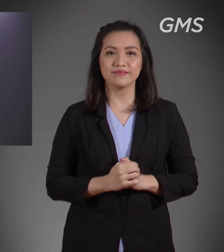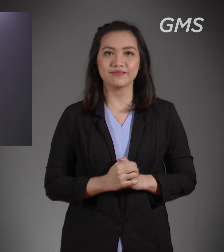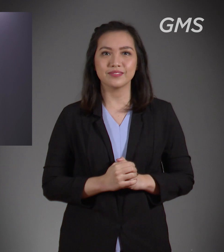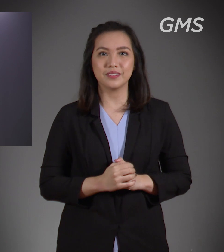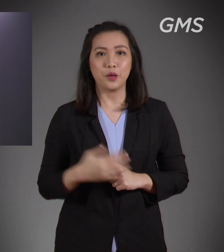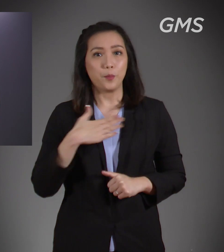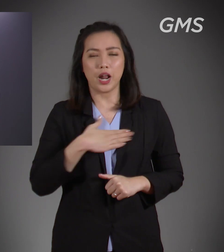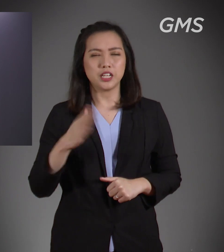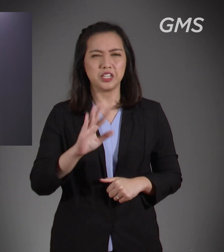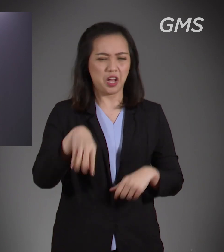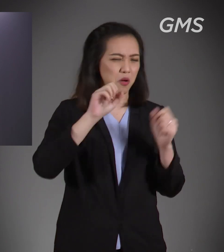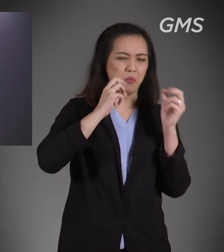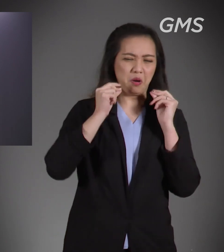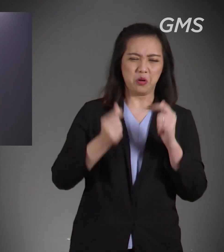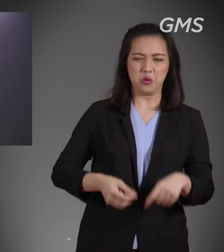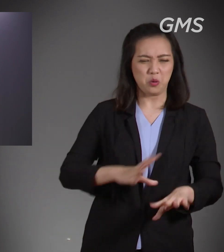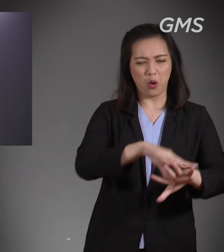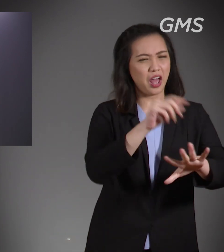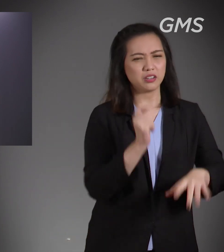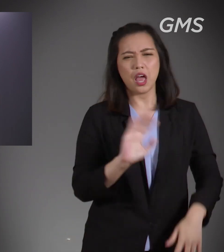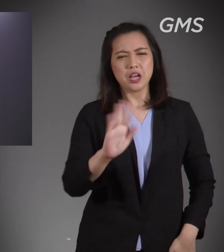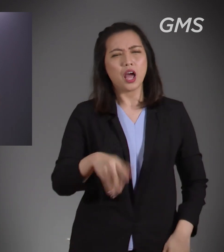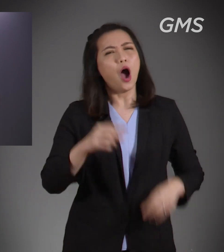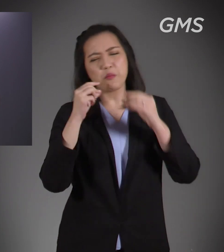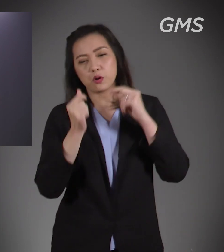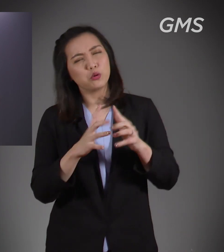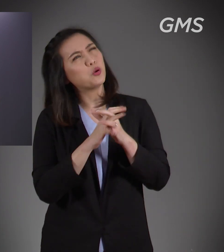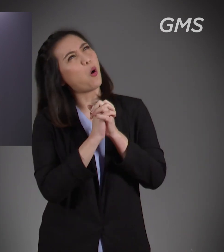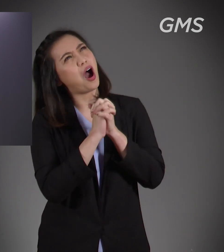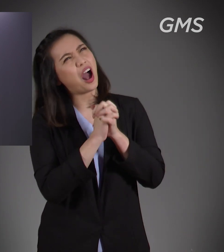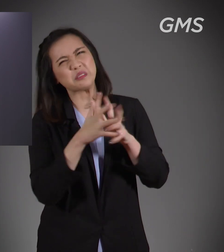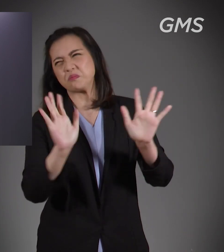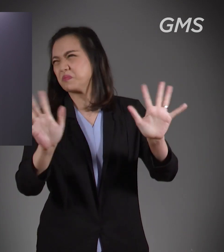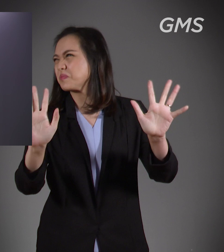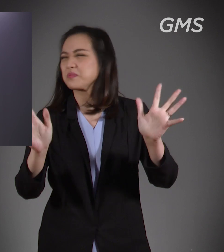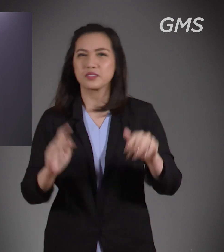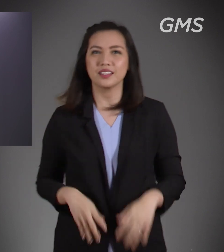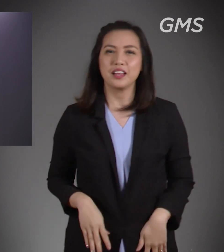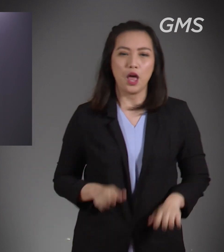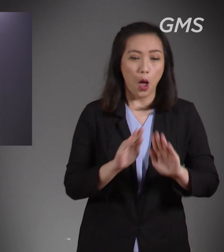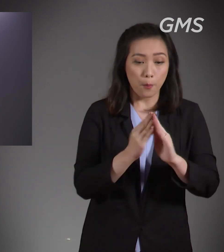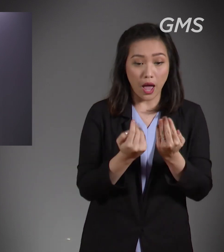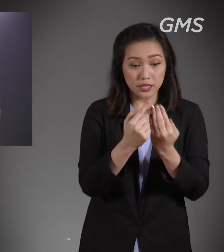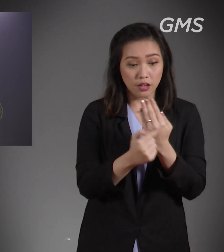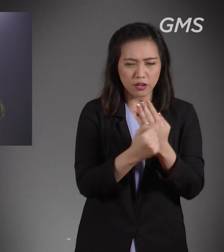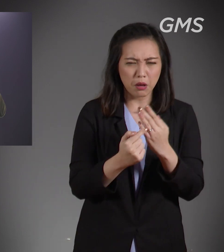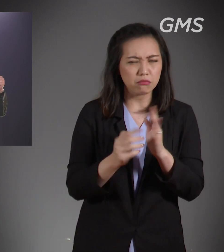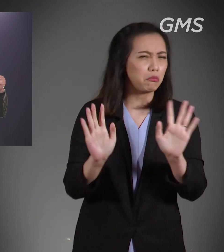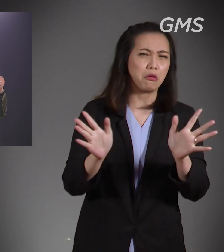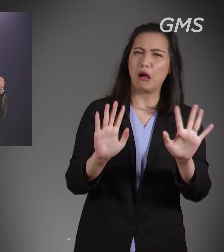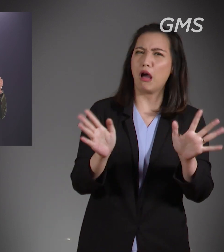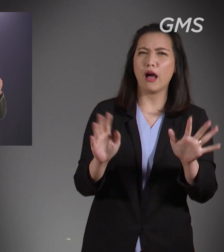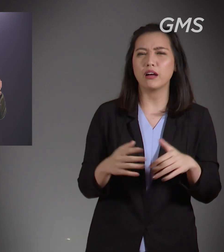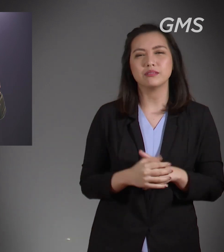kerohanian. Udahlah gak usah gini-ginian, gak doa, saya juga bisa kok. Ngapain baca Taurat Tuhan? Dia gak lagi membaca